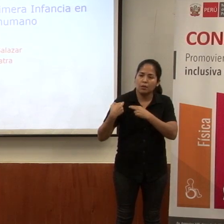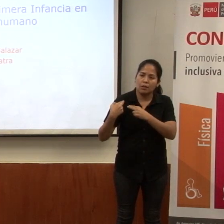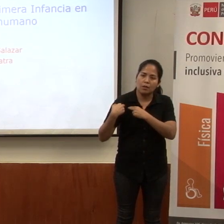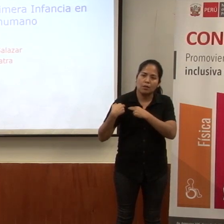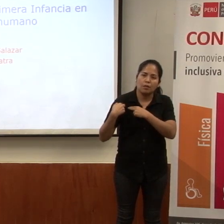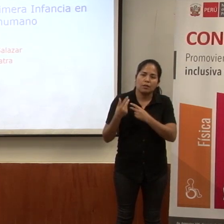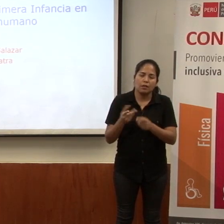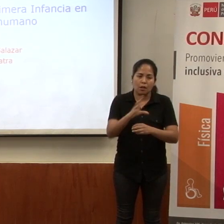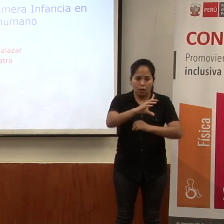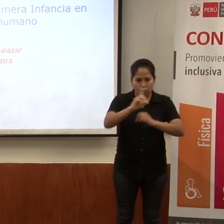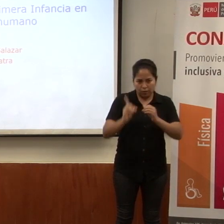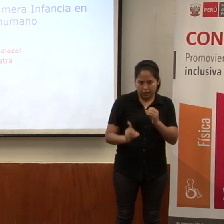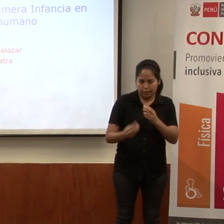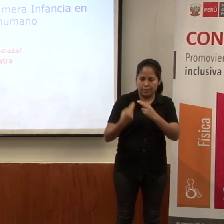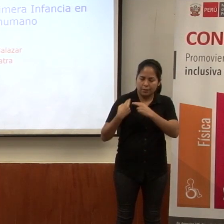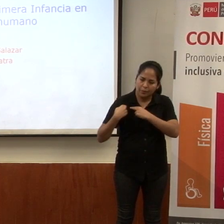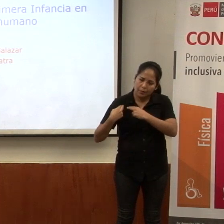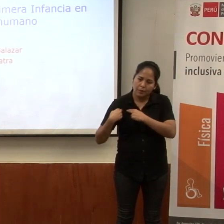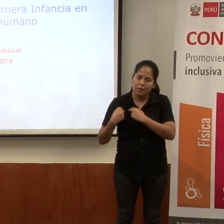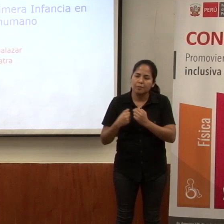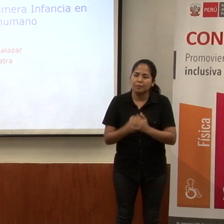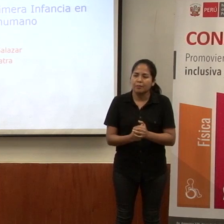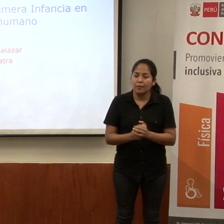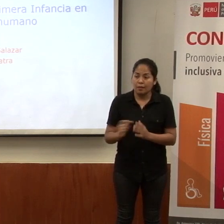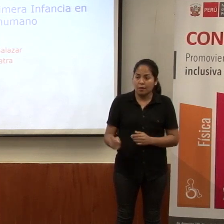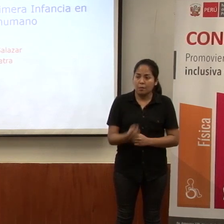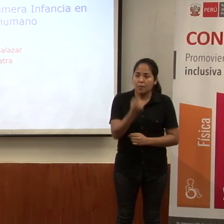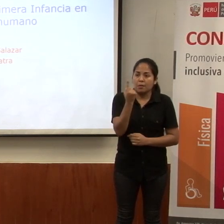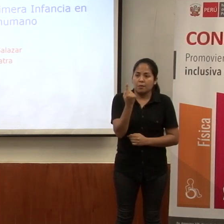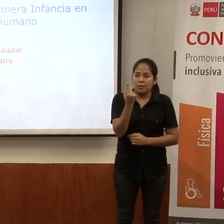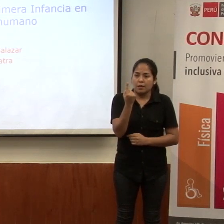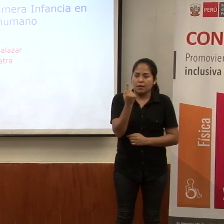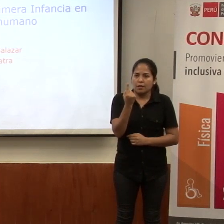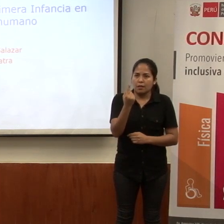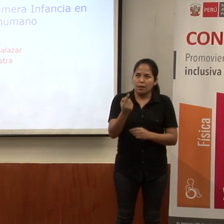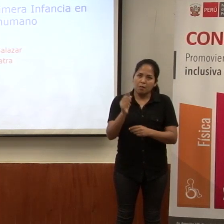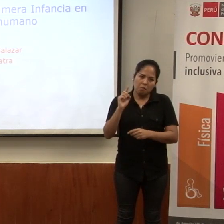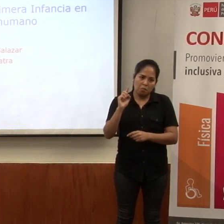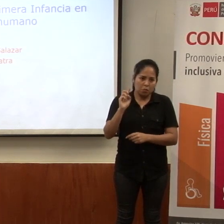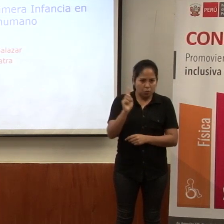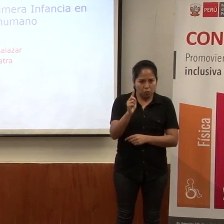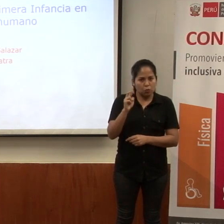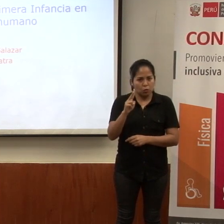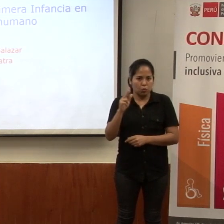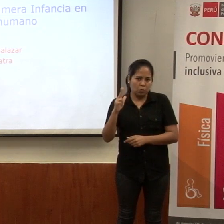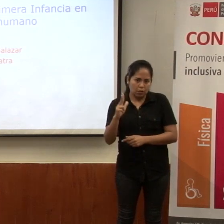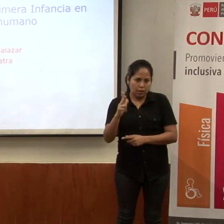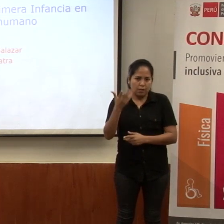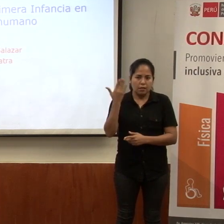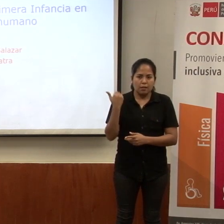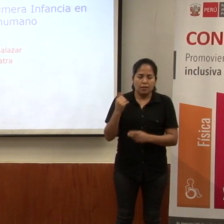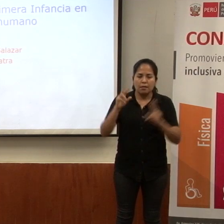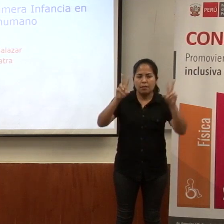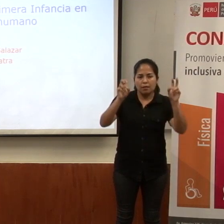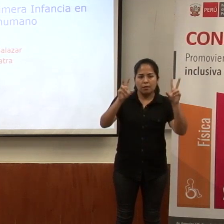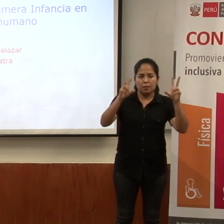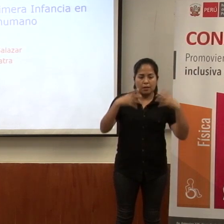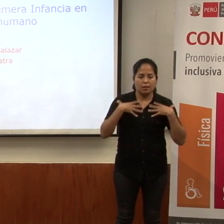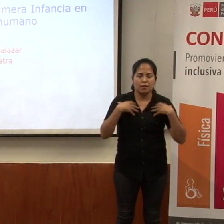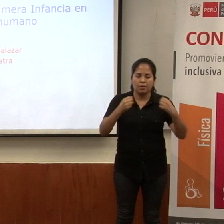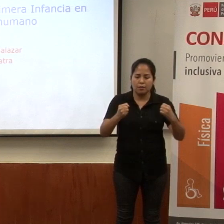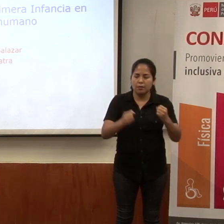Investigación y Registro del CONADIS. Esta es la primera de 3 conferencias magistrales que abordarán la temática de salud y